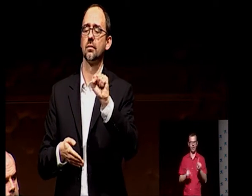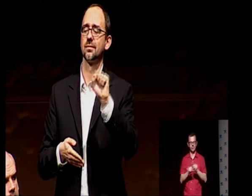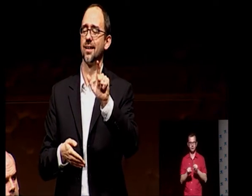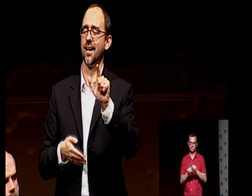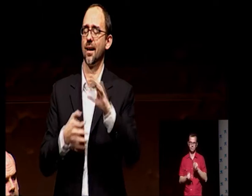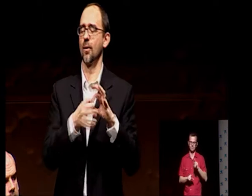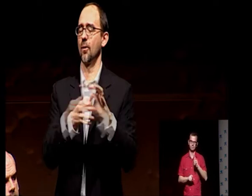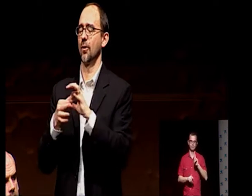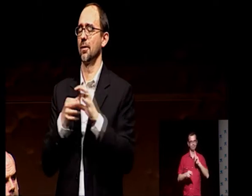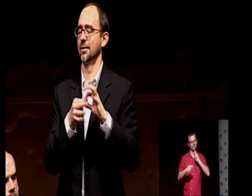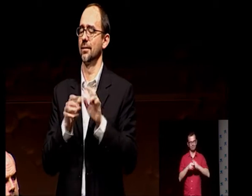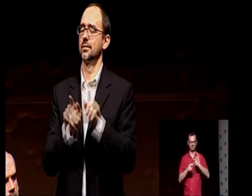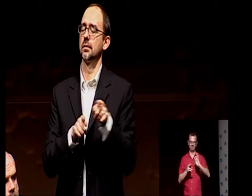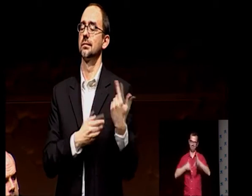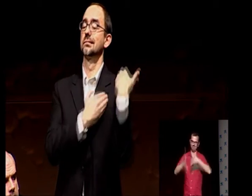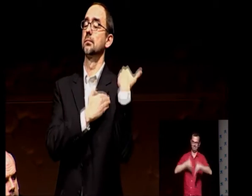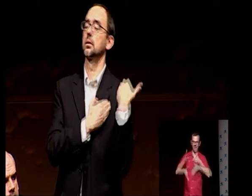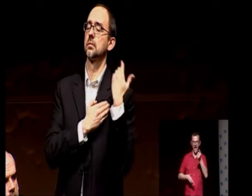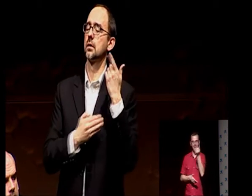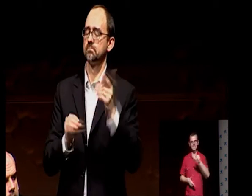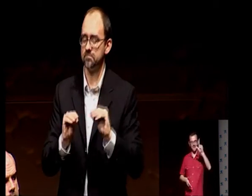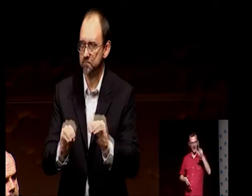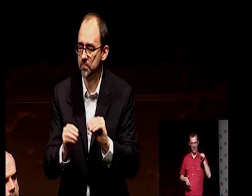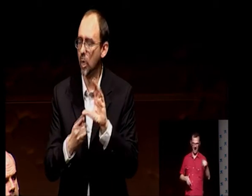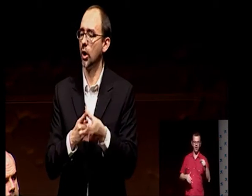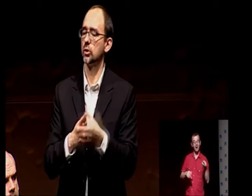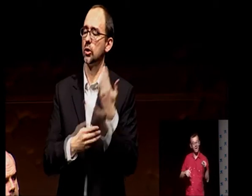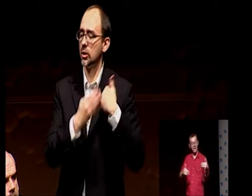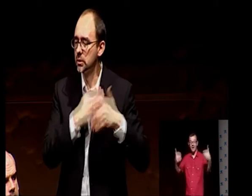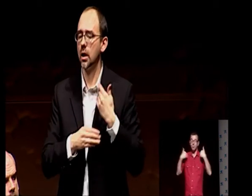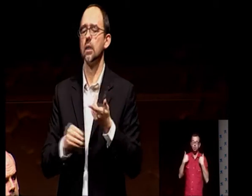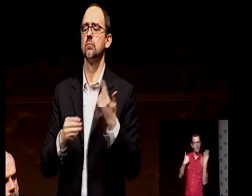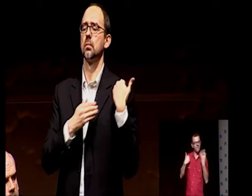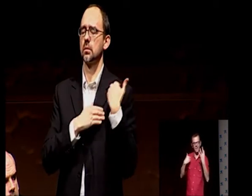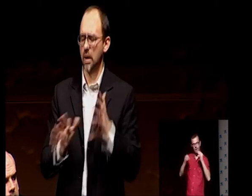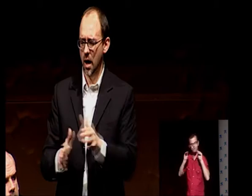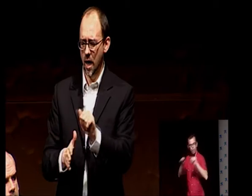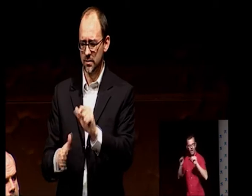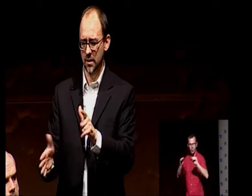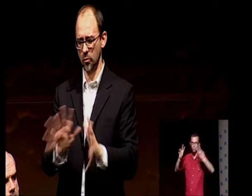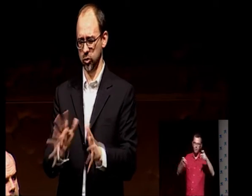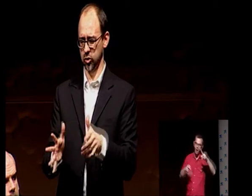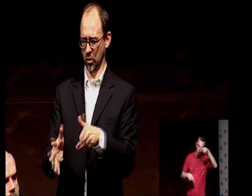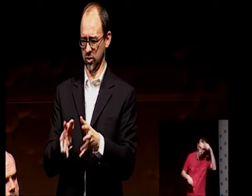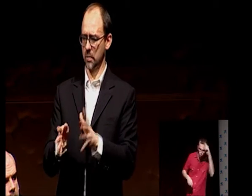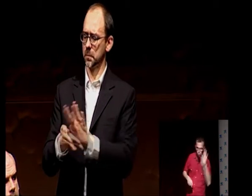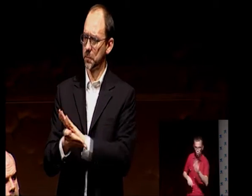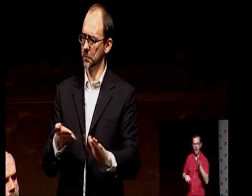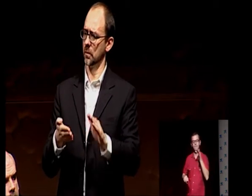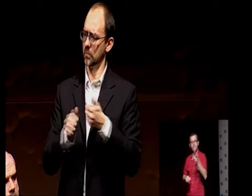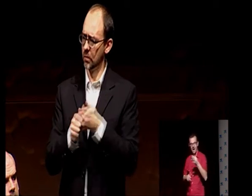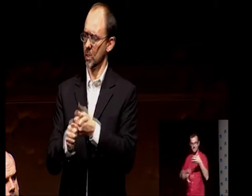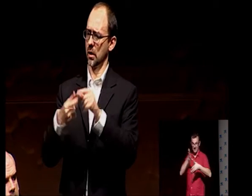conocimiento de la de la comunidad en la que pertenecen entonces eh signar aprender